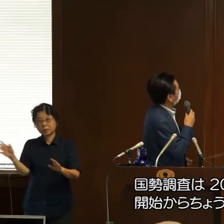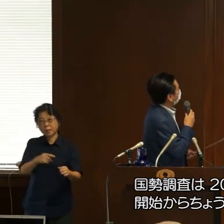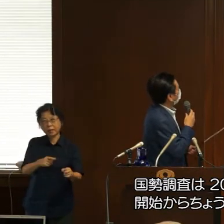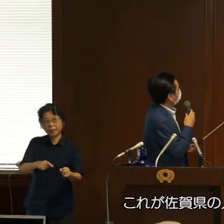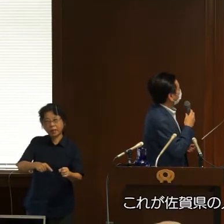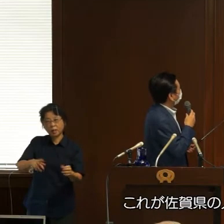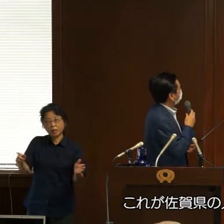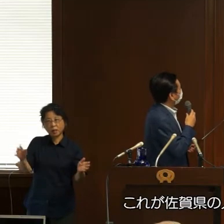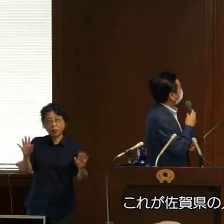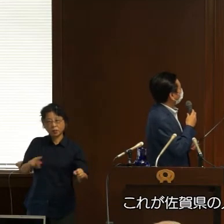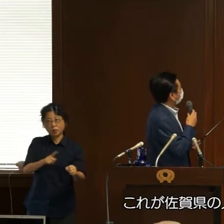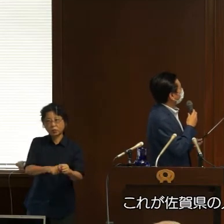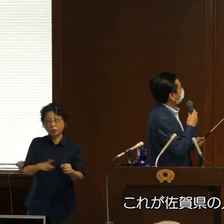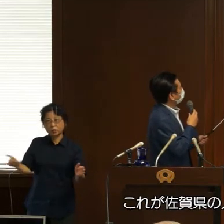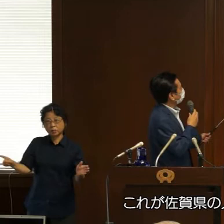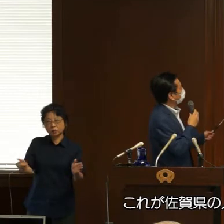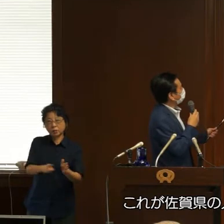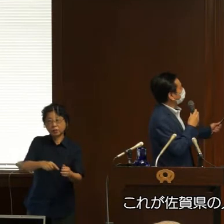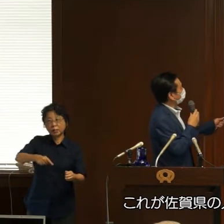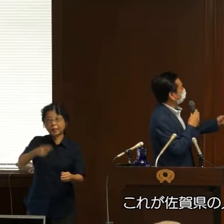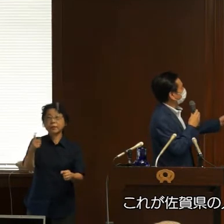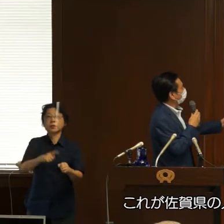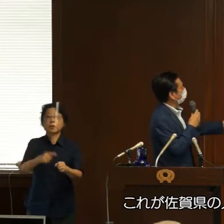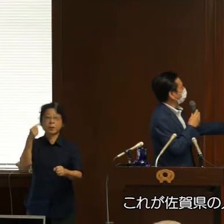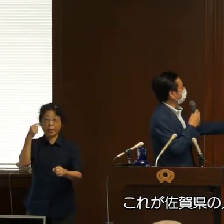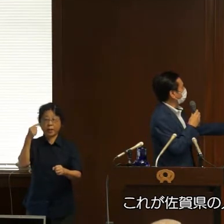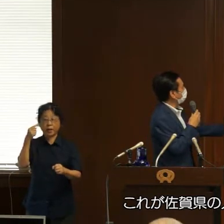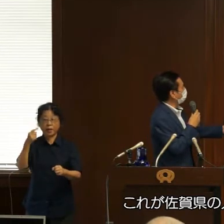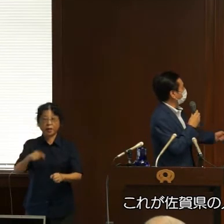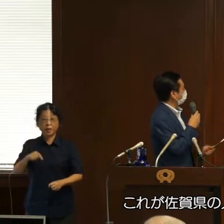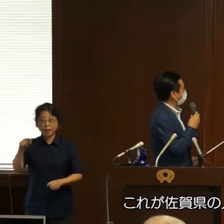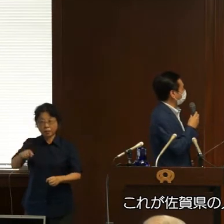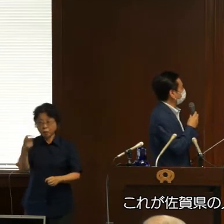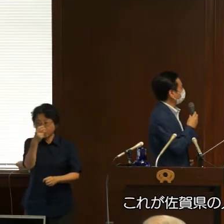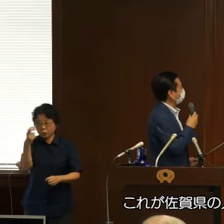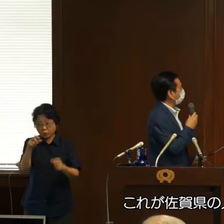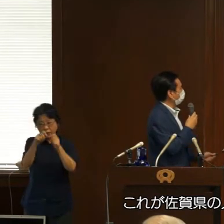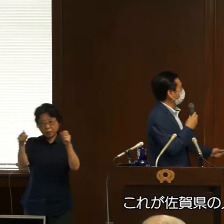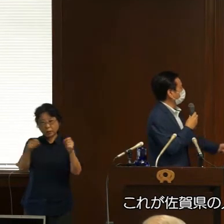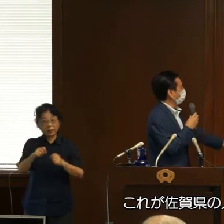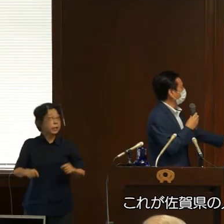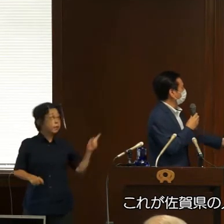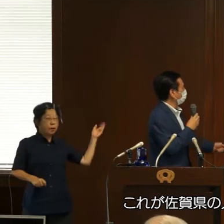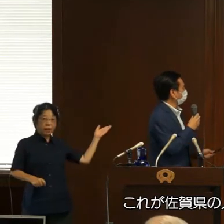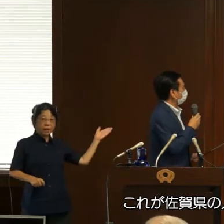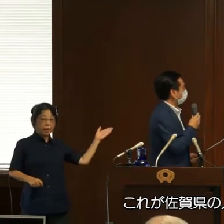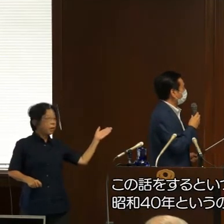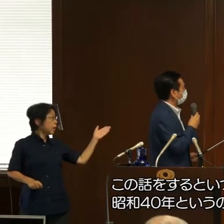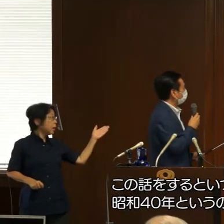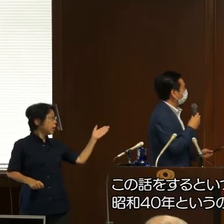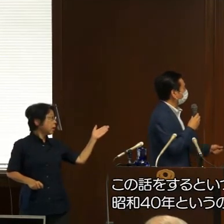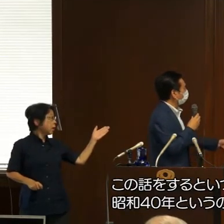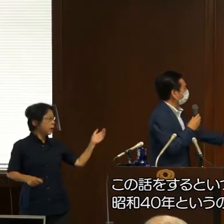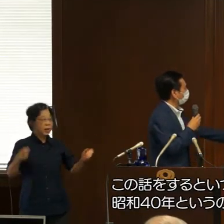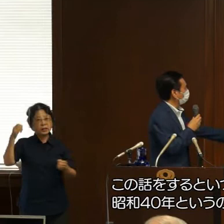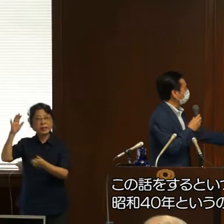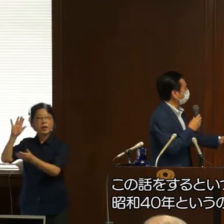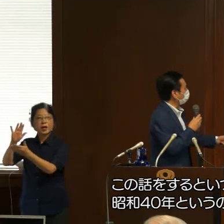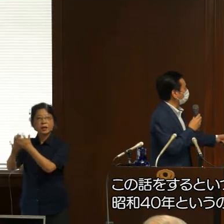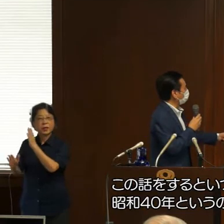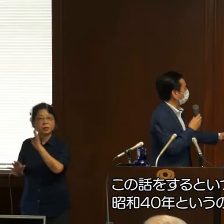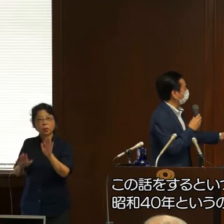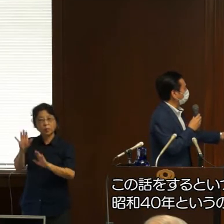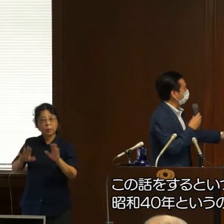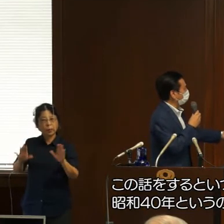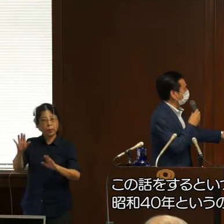。これが佐賀県の人口の推移でありまして、この話をするといつも思うんですが、